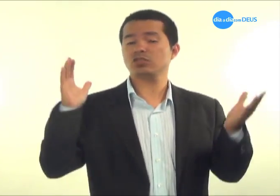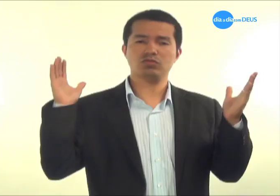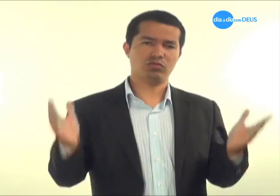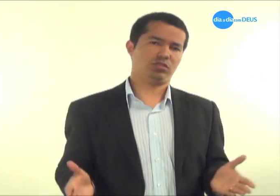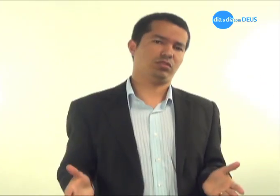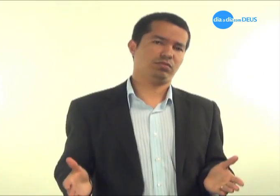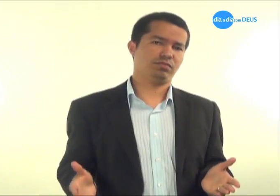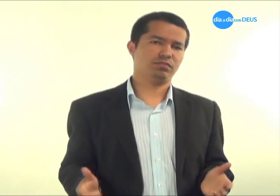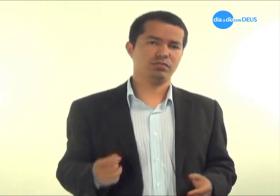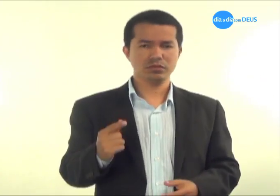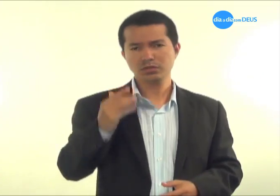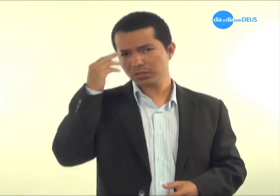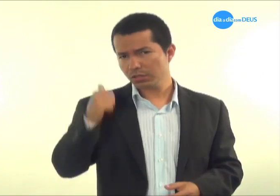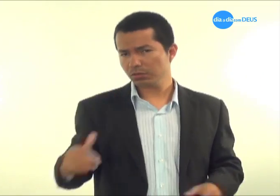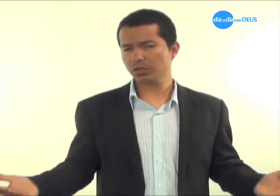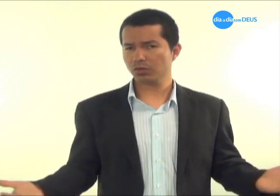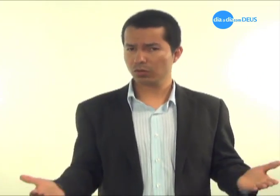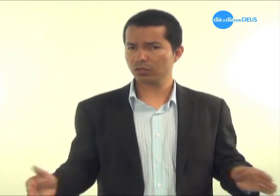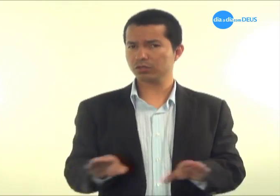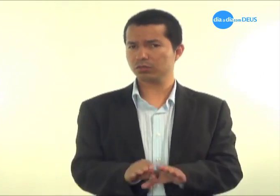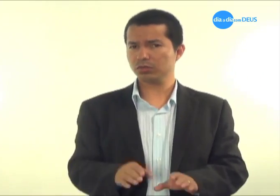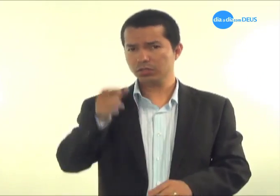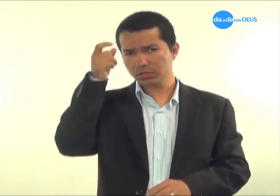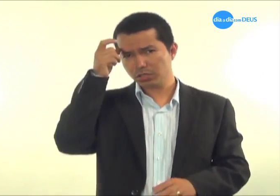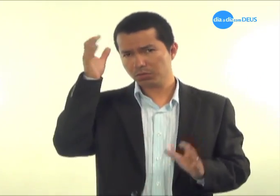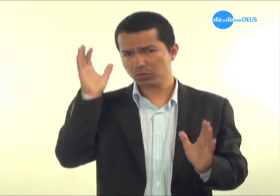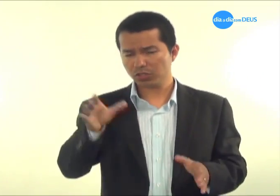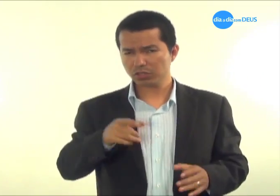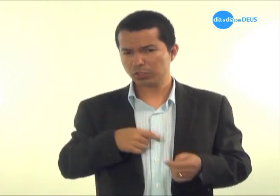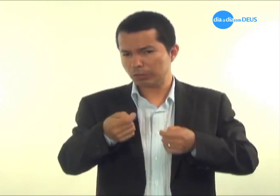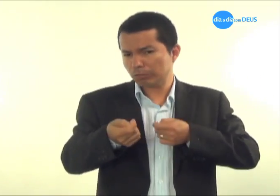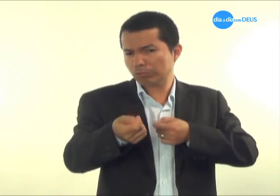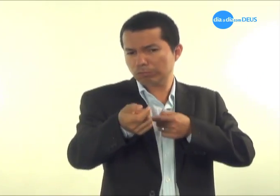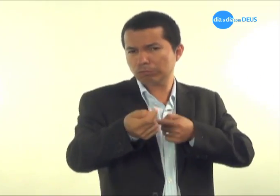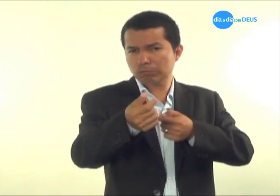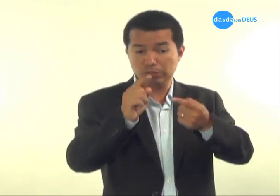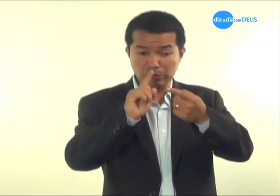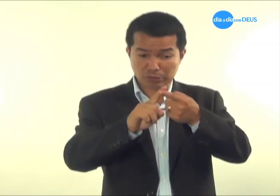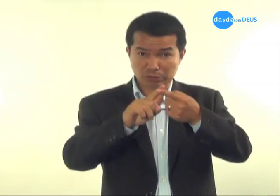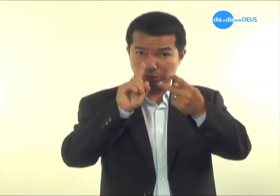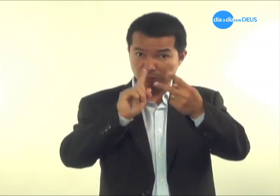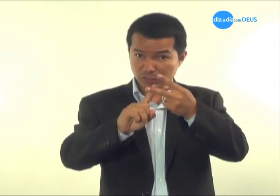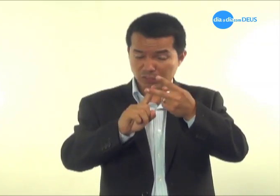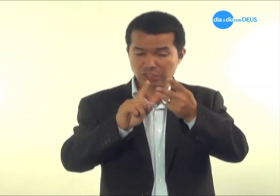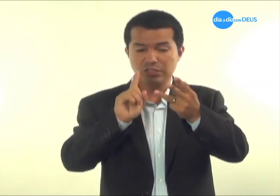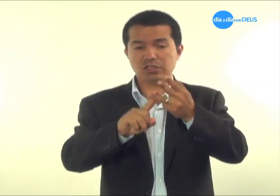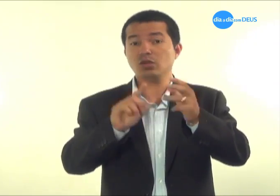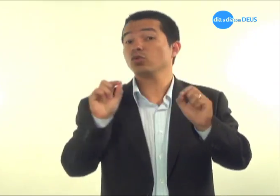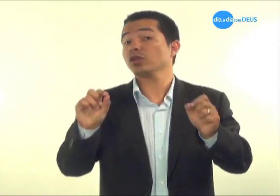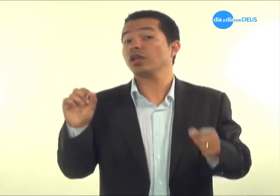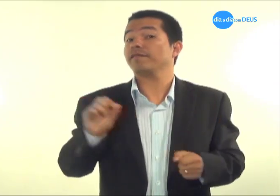vida. Bem, se Satanás semeou ideias e ele já conquistou valores, então o próximo passo serão